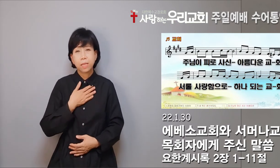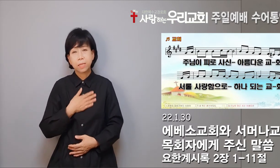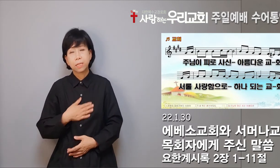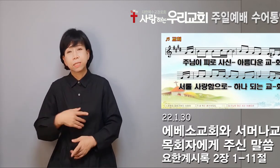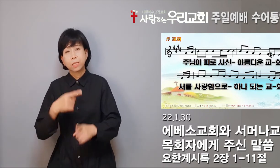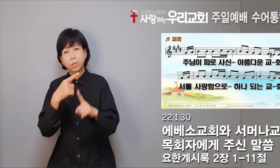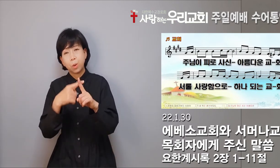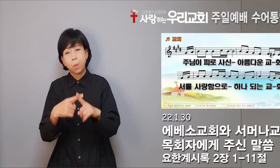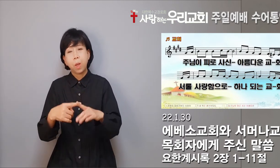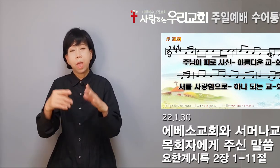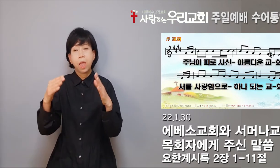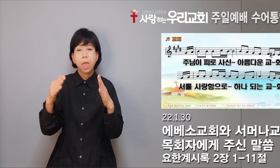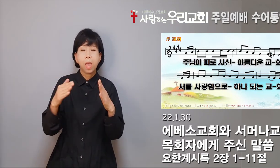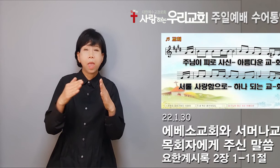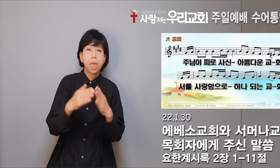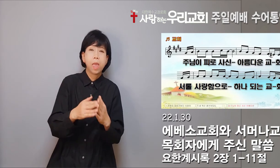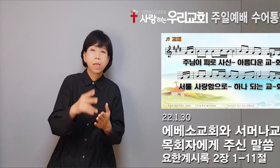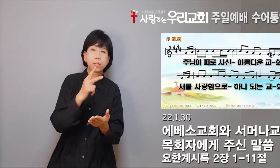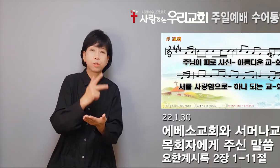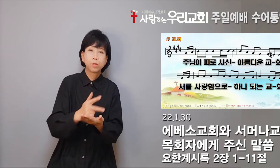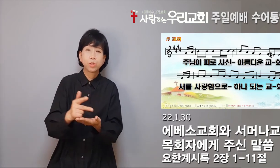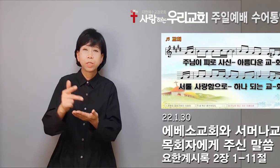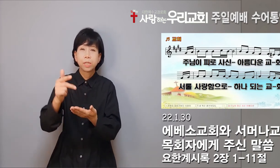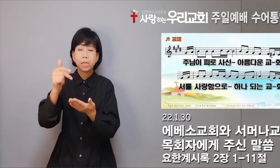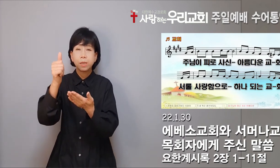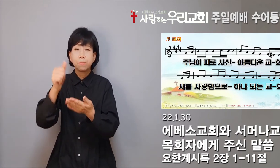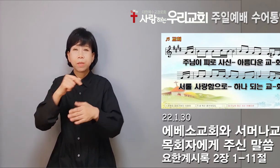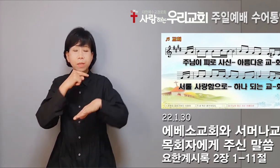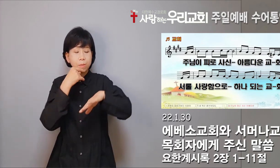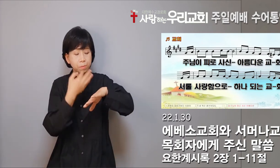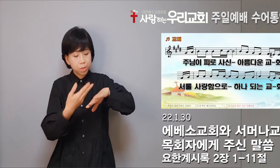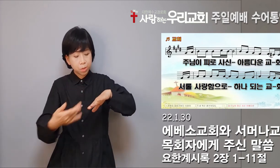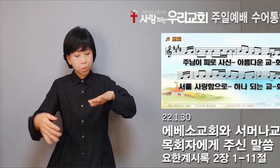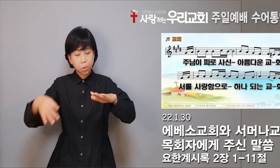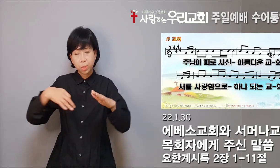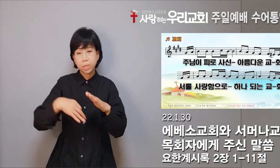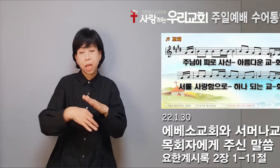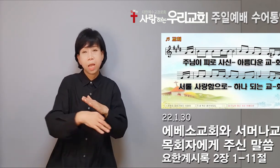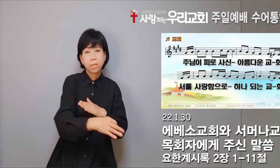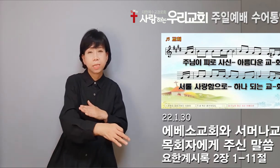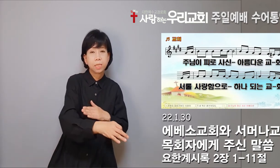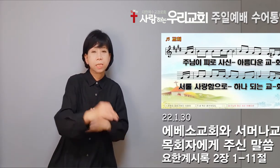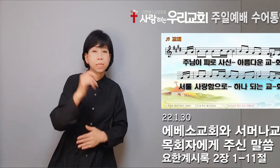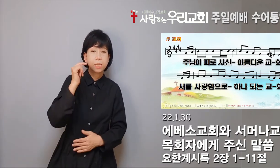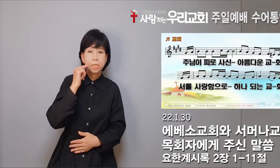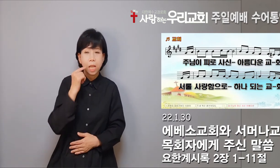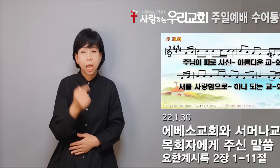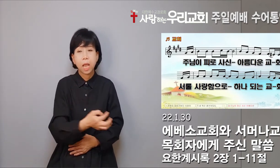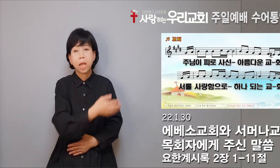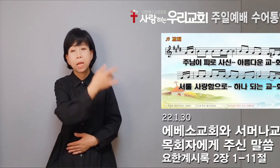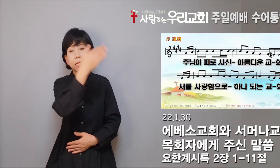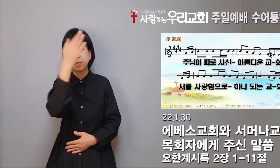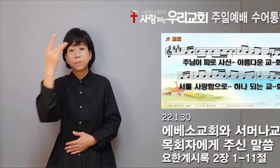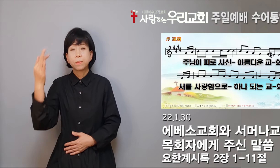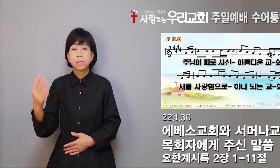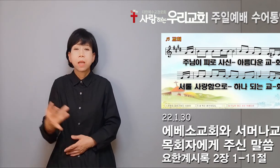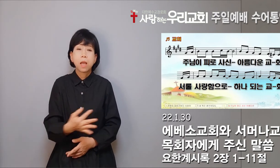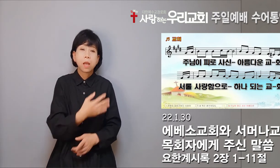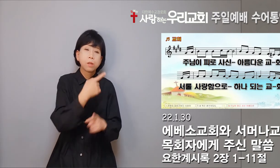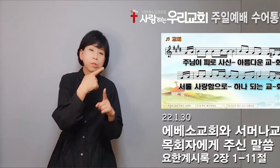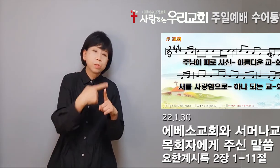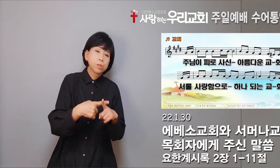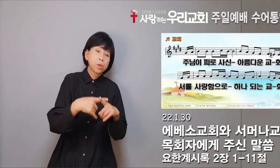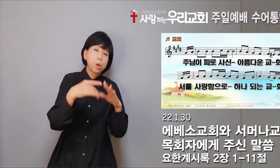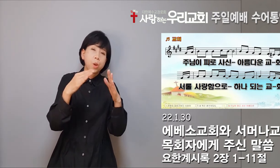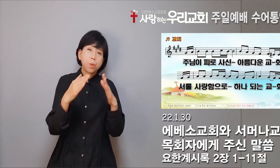교회 주님이 피로 사신 아름다운